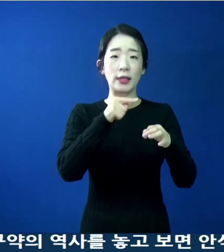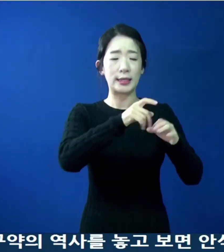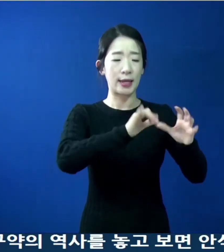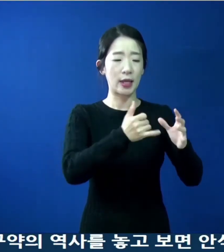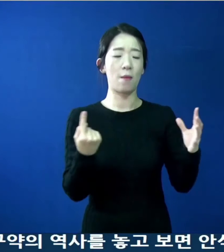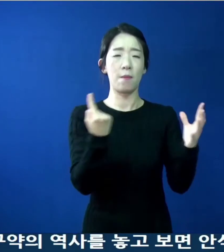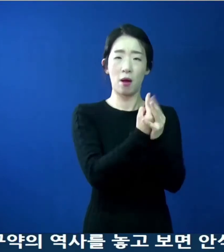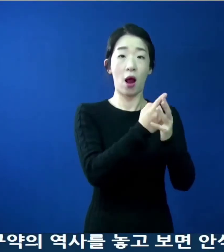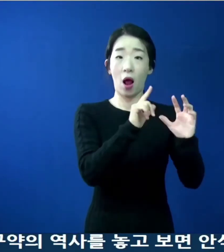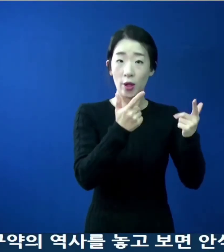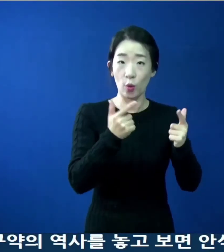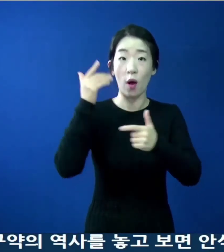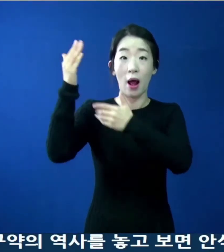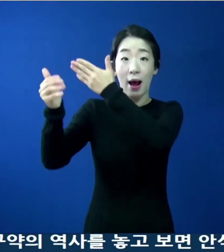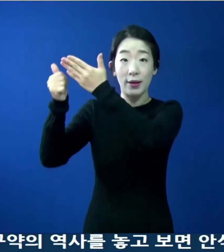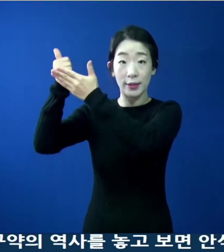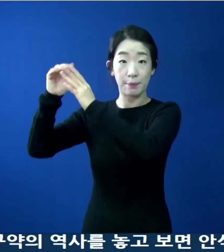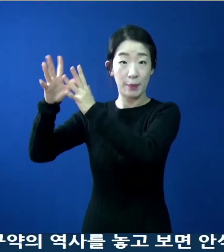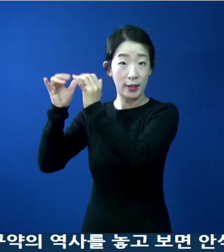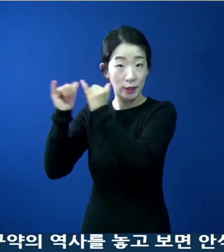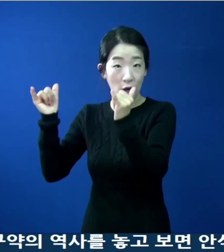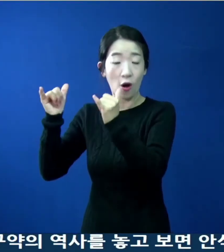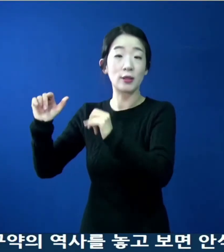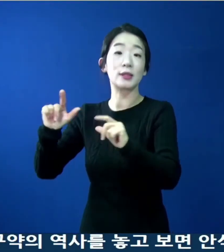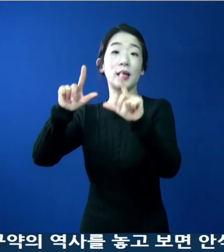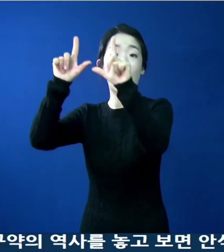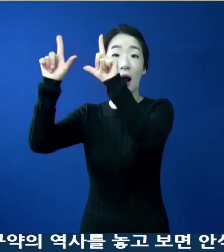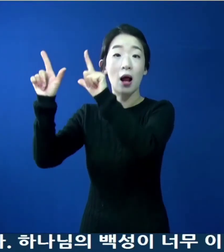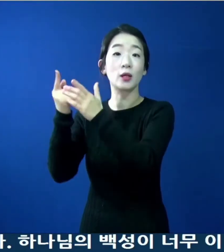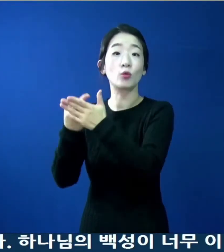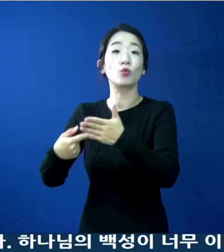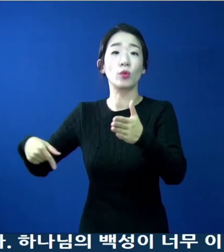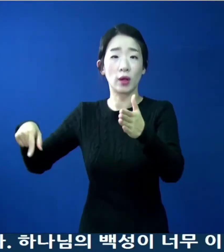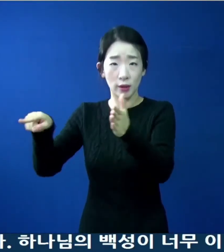아니라 하나님의 백성으로 살아가려면